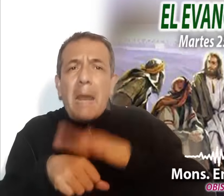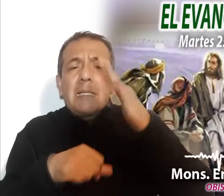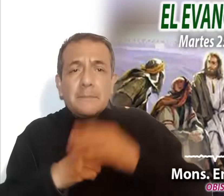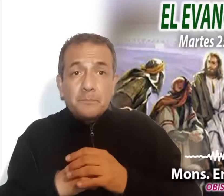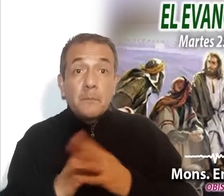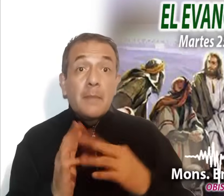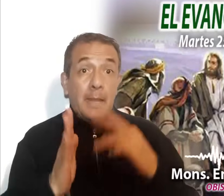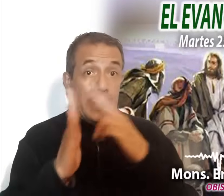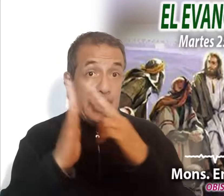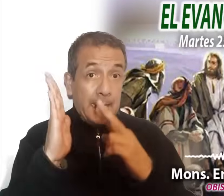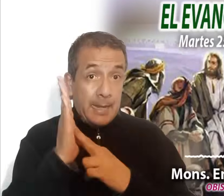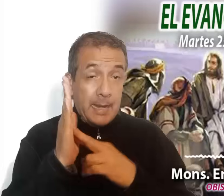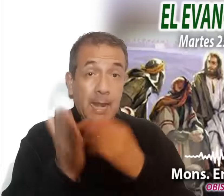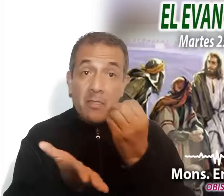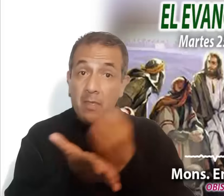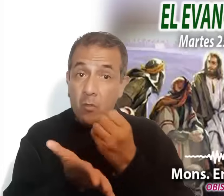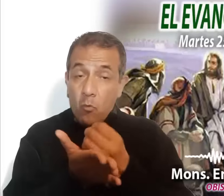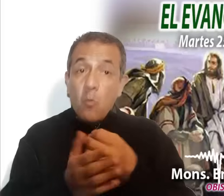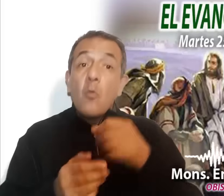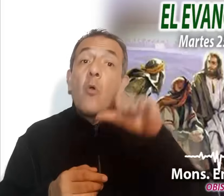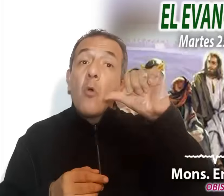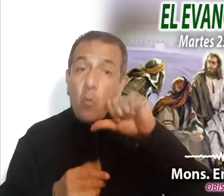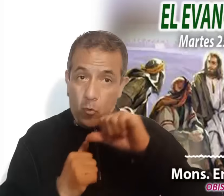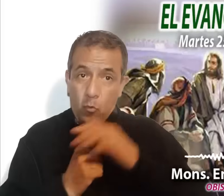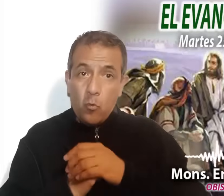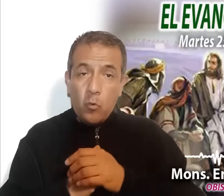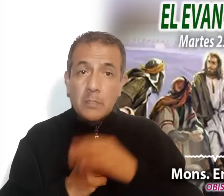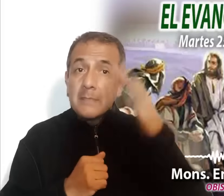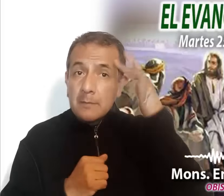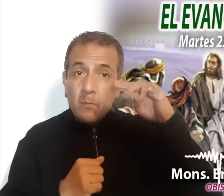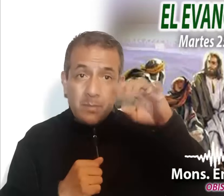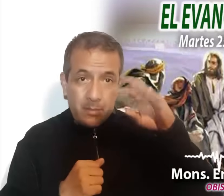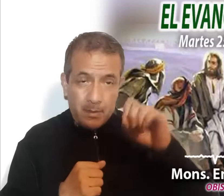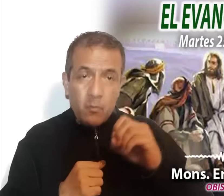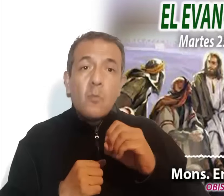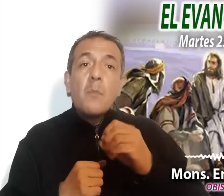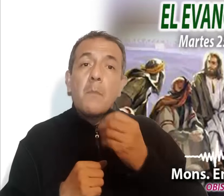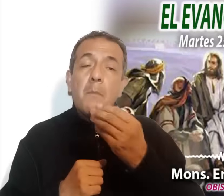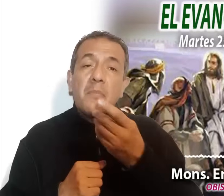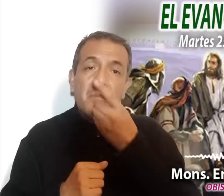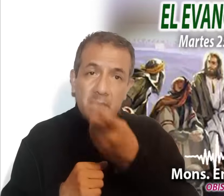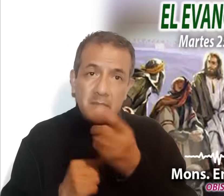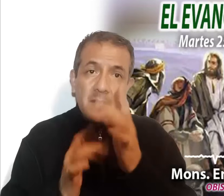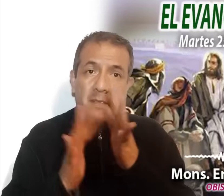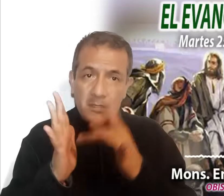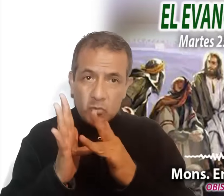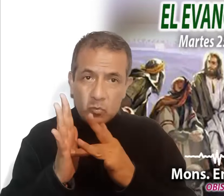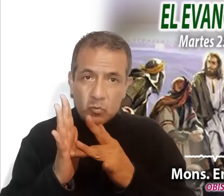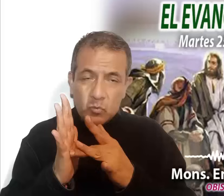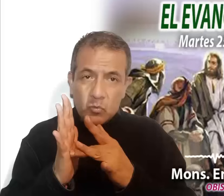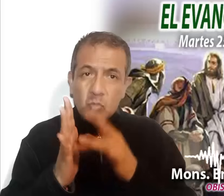oro que hoy nos ofrece San Mateo como una petición de Jesús se queda solamente en el plano